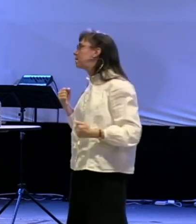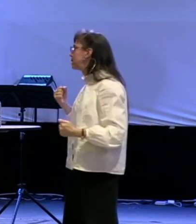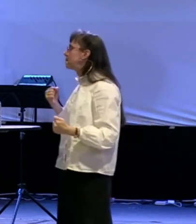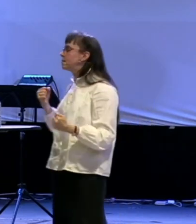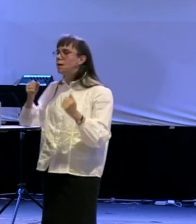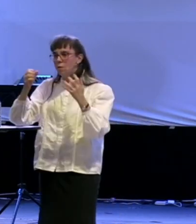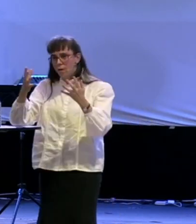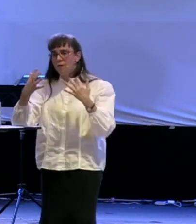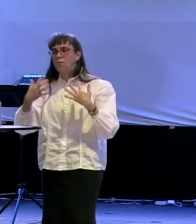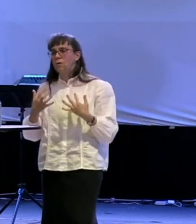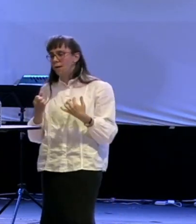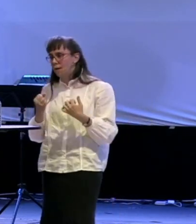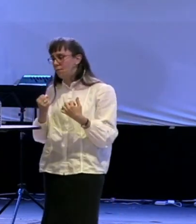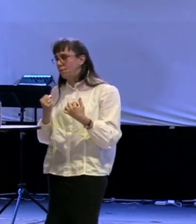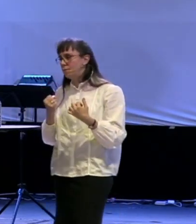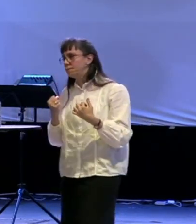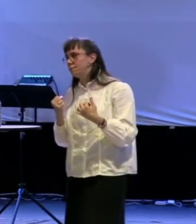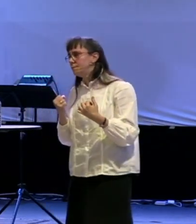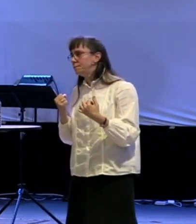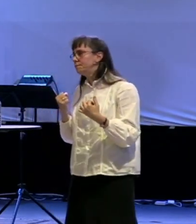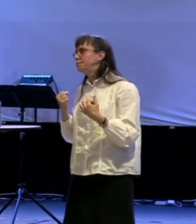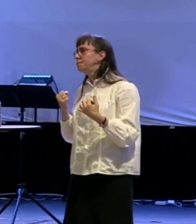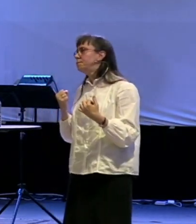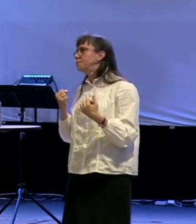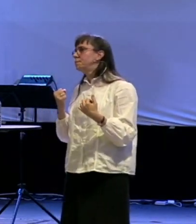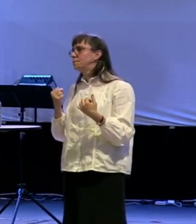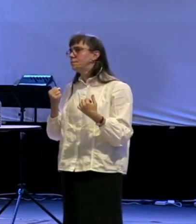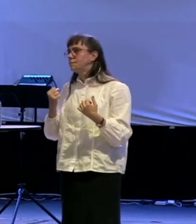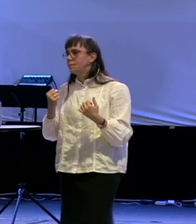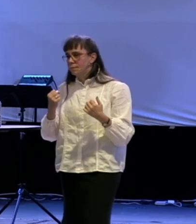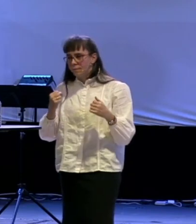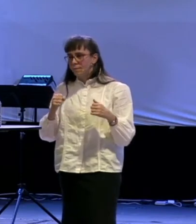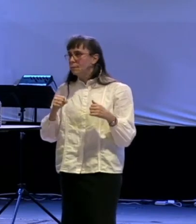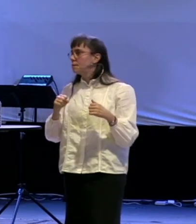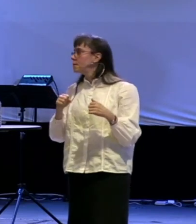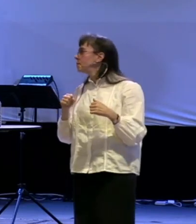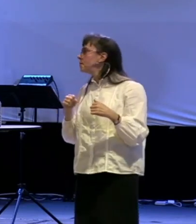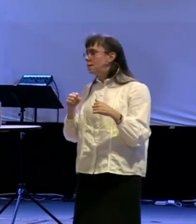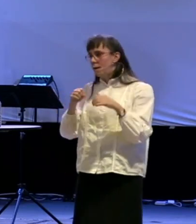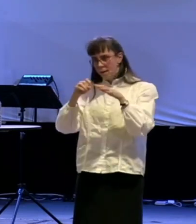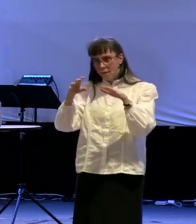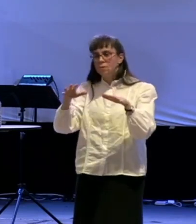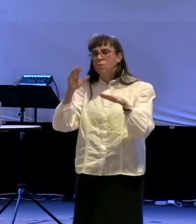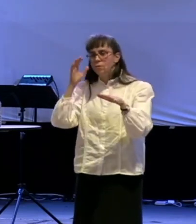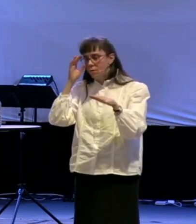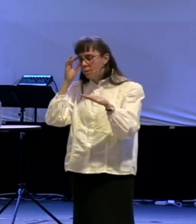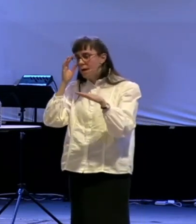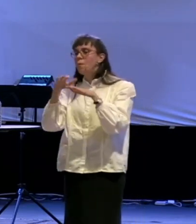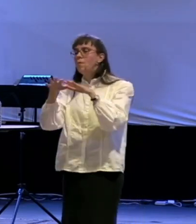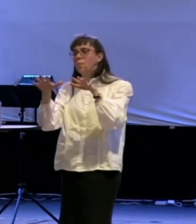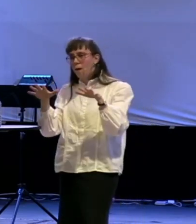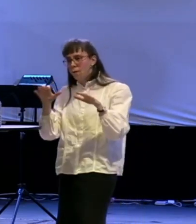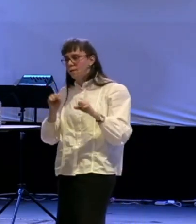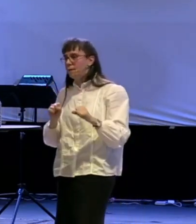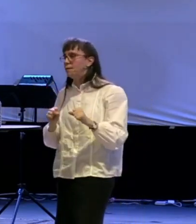Dans ta vie, dans ma vie. C'est aussi l'heure de la puissance des ténèbres. C'est aussi l'heure de la puissance des ténèbres.